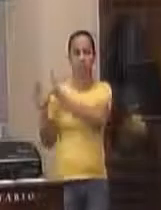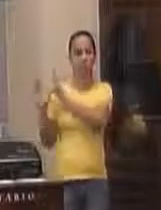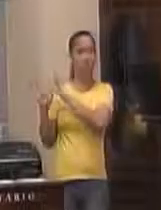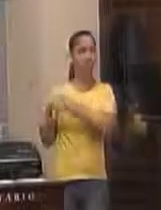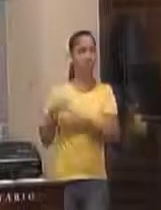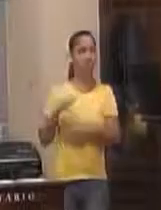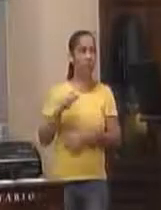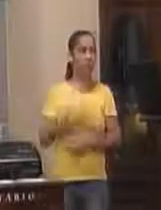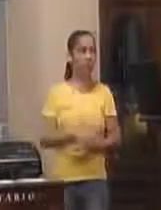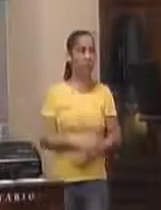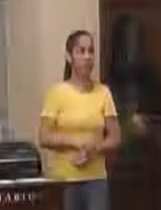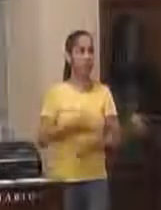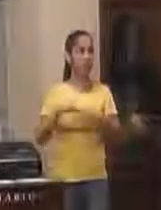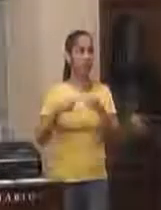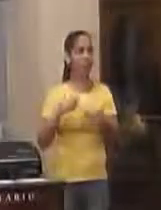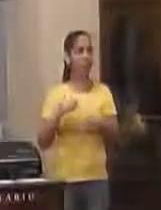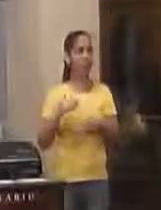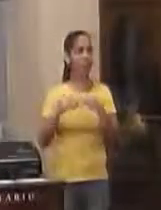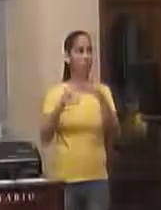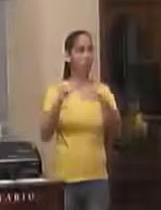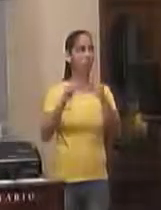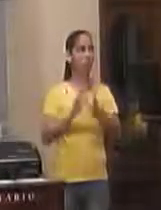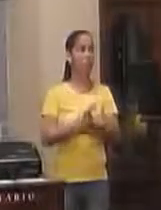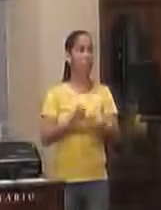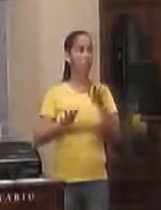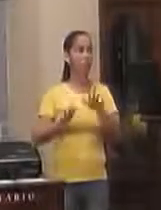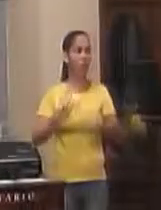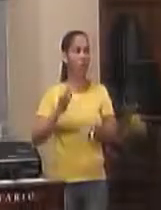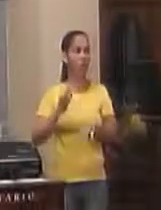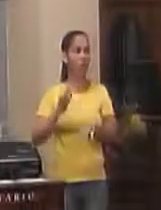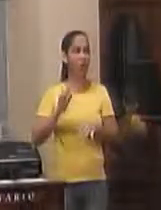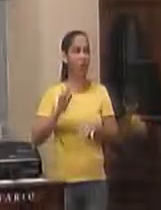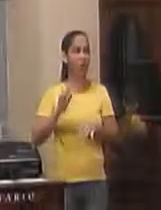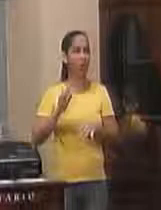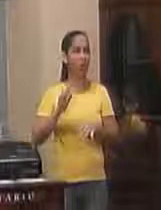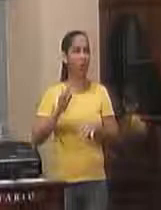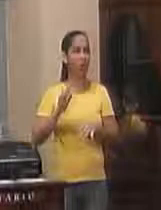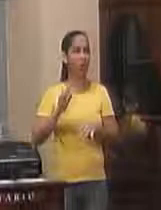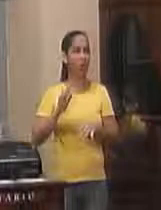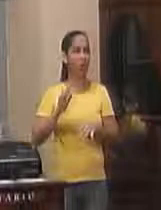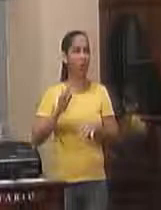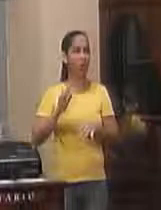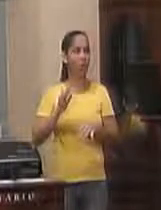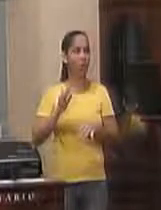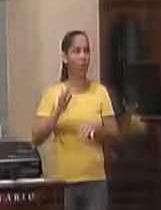pendentes, estamos caminhando com algumas coisas, e eu acho que é isso que é o mais importante.